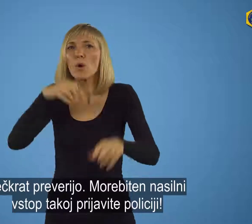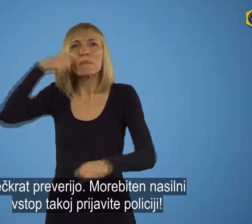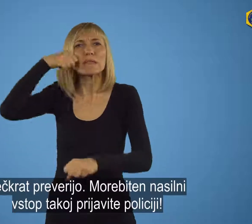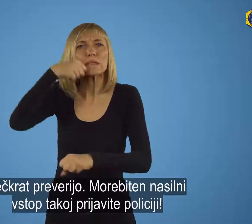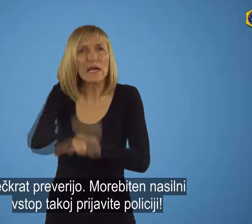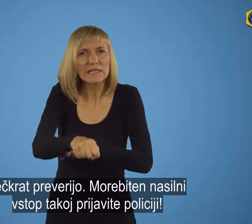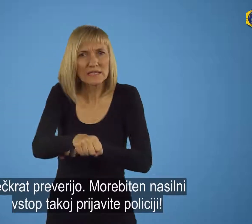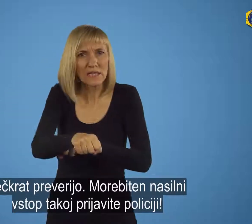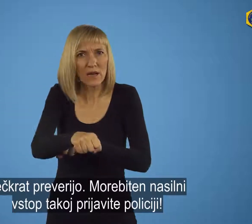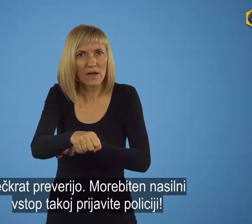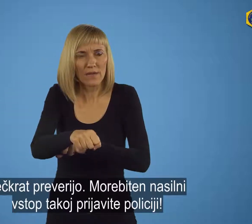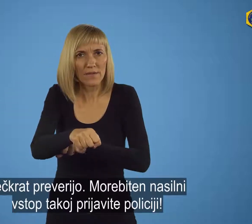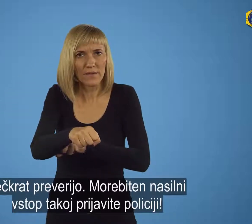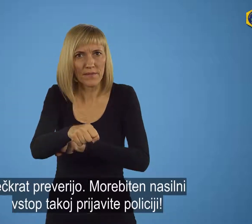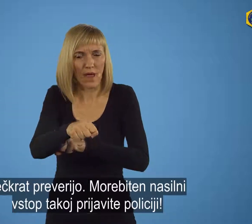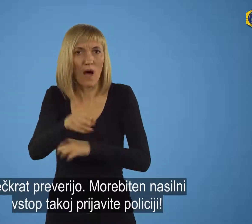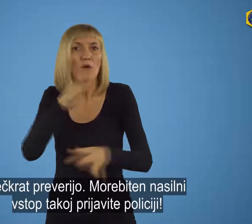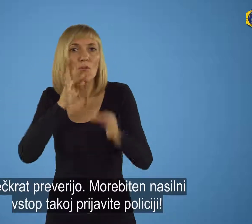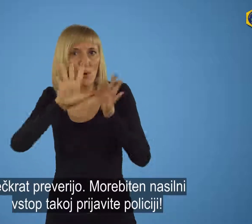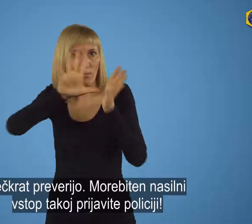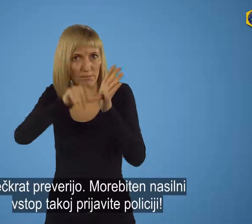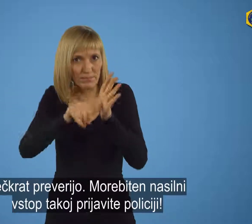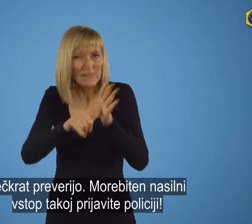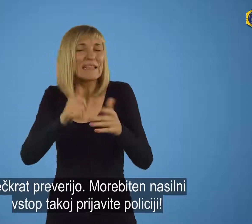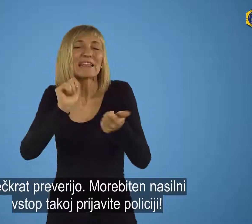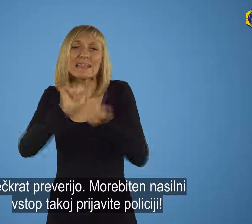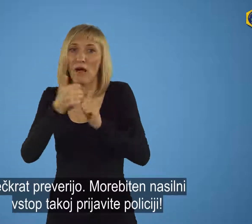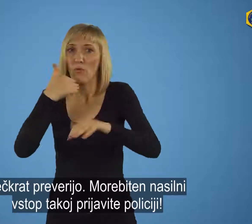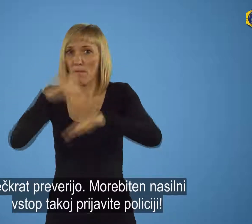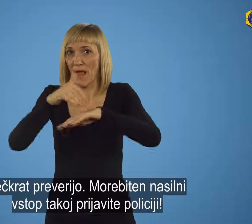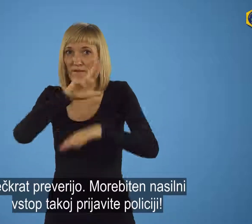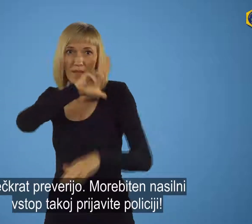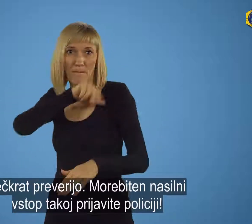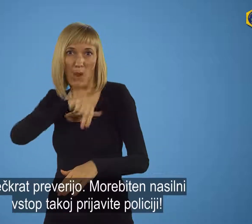Morebiten nasilni vstop takoj prijavite policiji.